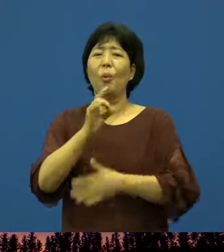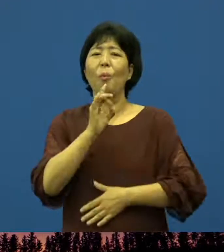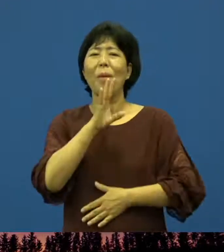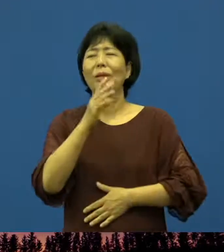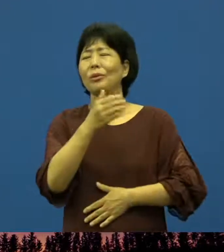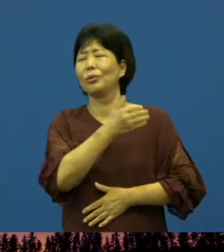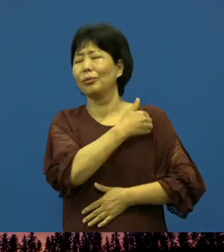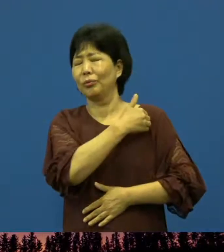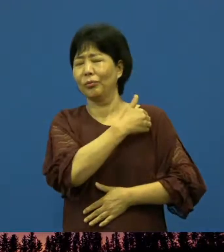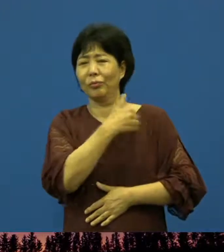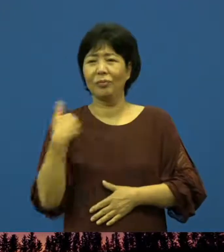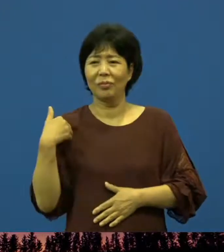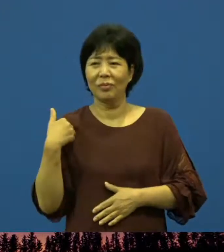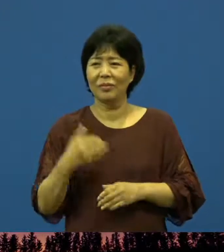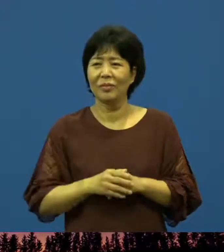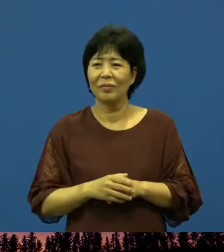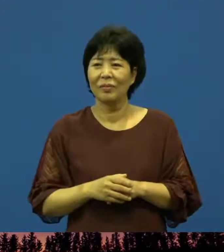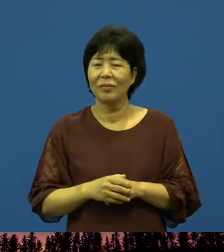충분하다.